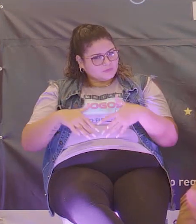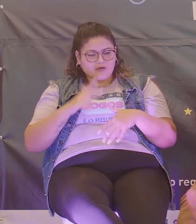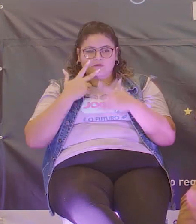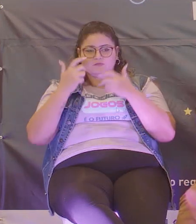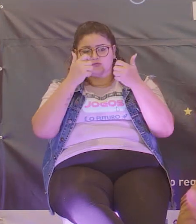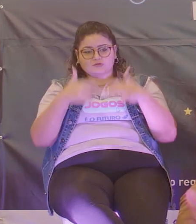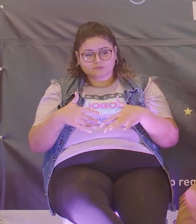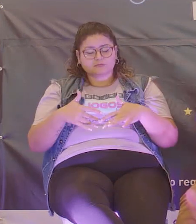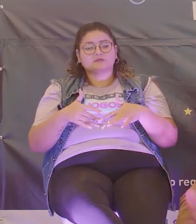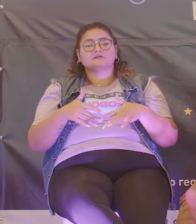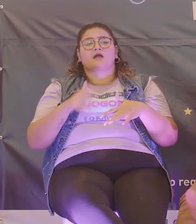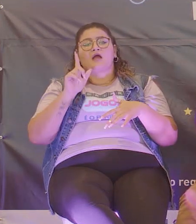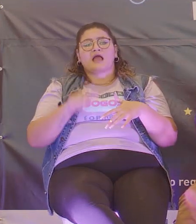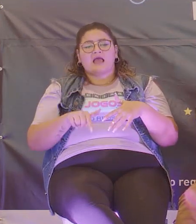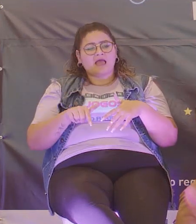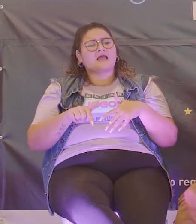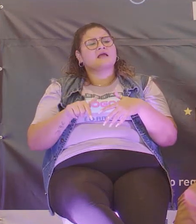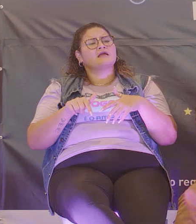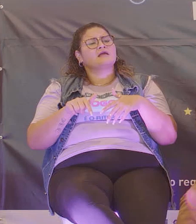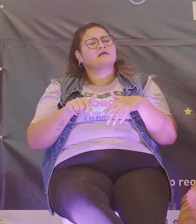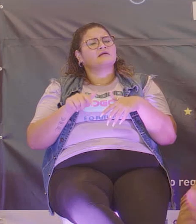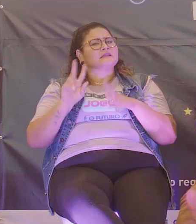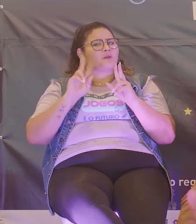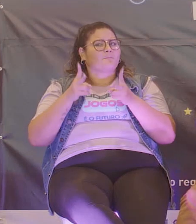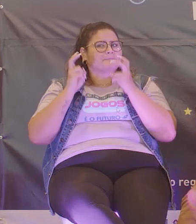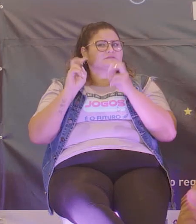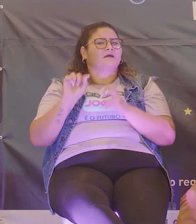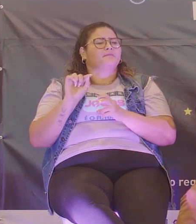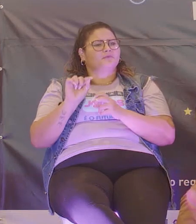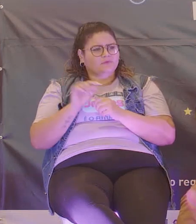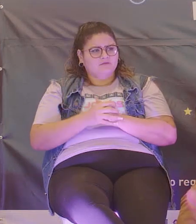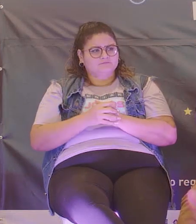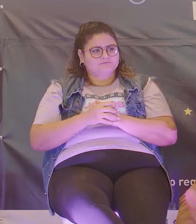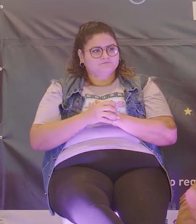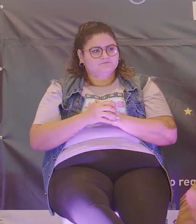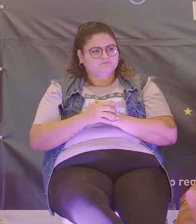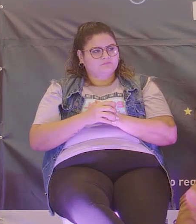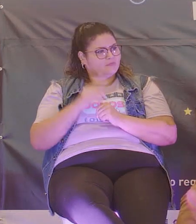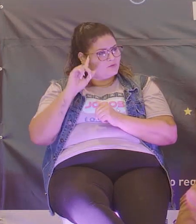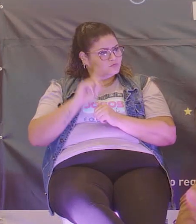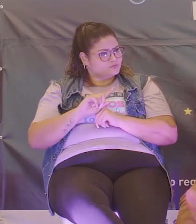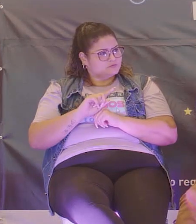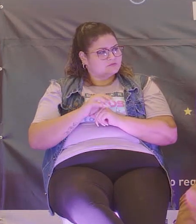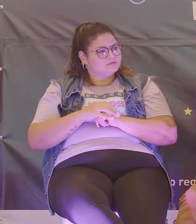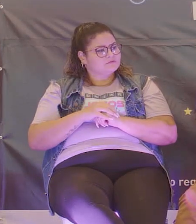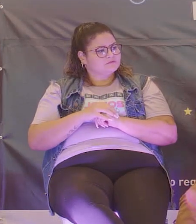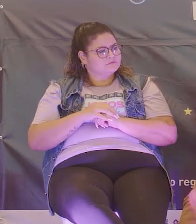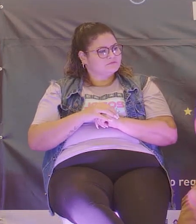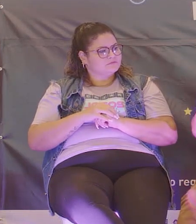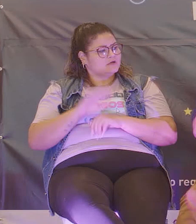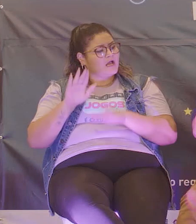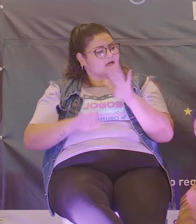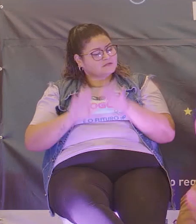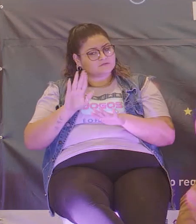que é a maior animação da América Latina. Às vezes a gente não percebe isso, a gente não tem noção da grandiosidade que é as coisas que estão à